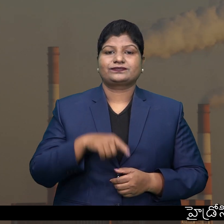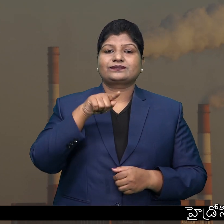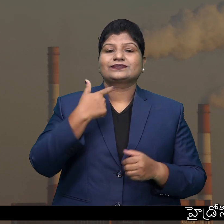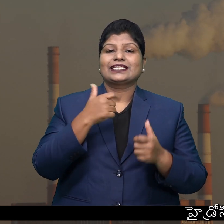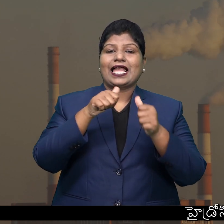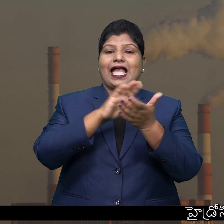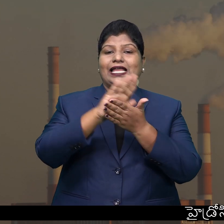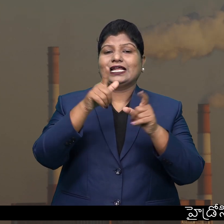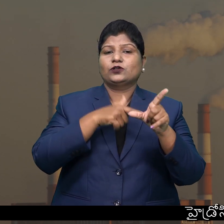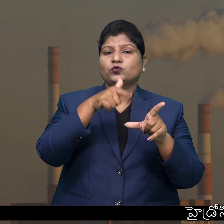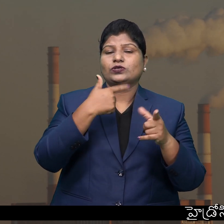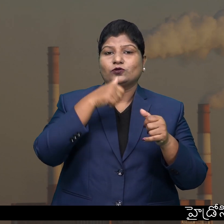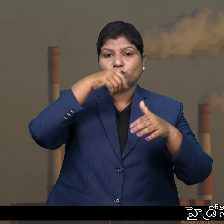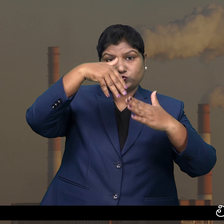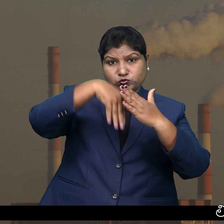హైడ్రోస్పియర్ మరియు